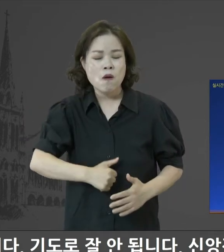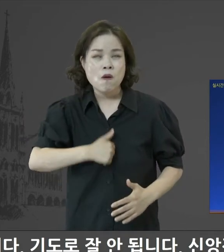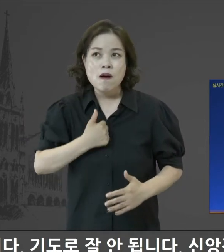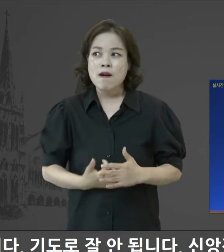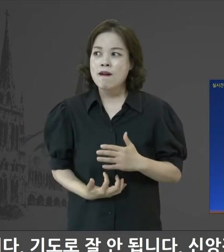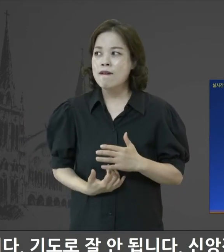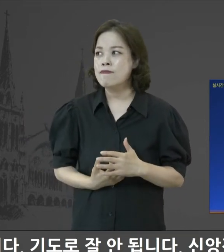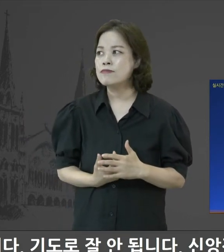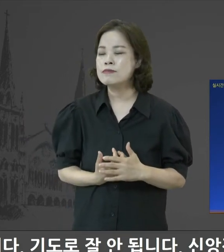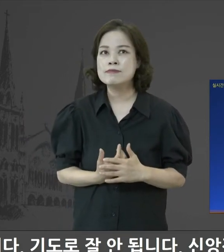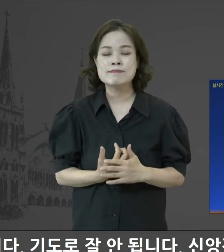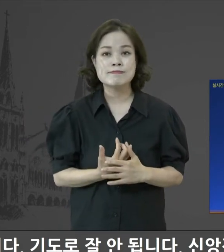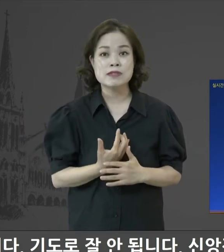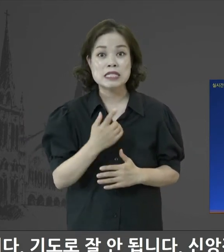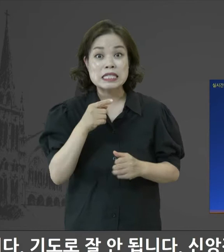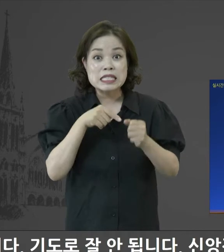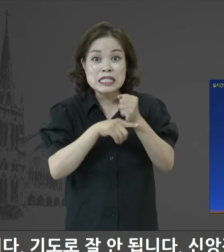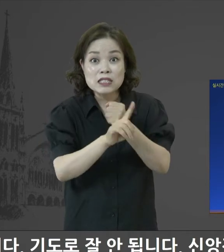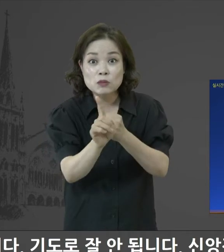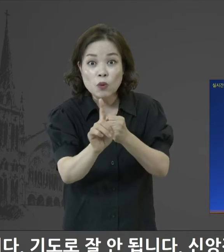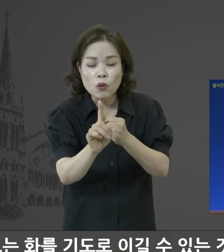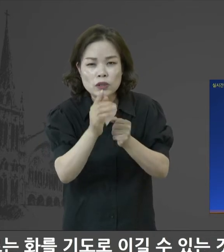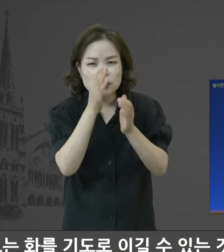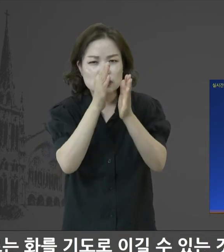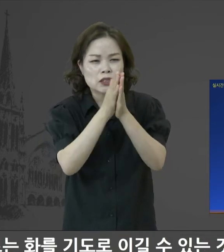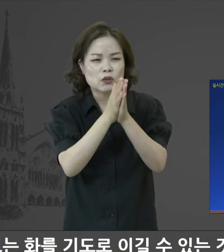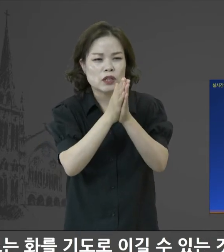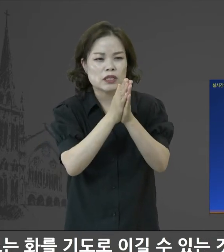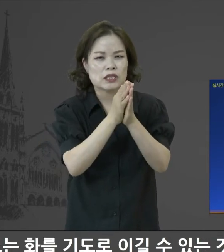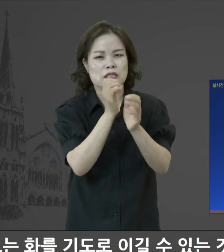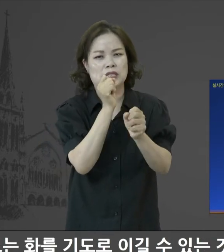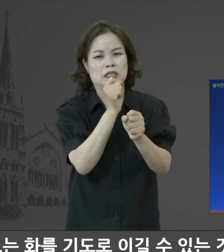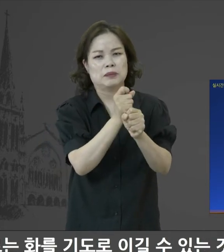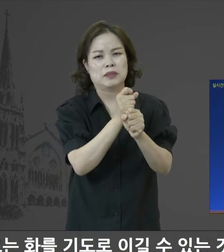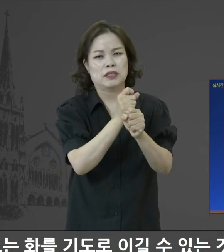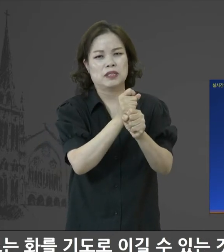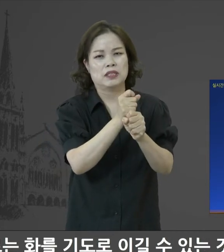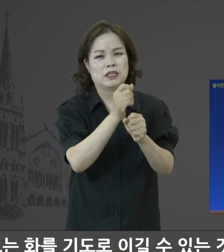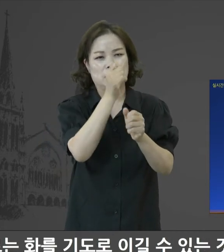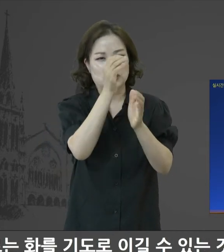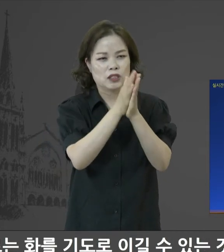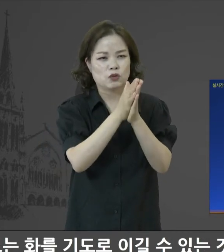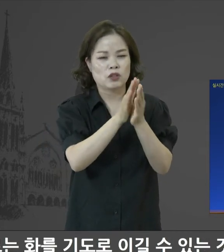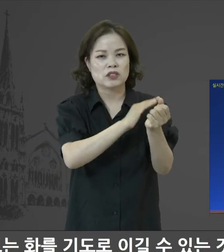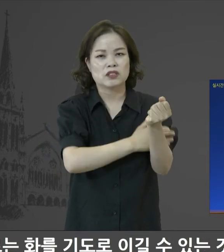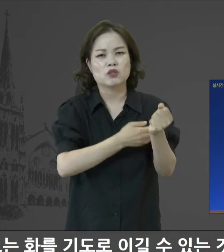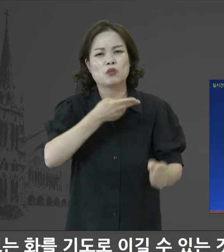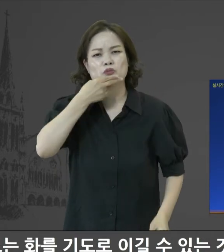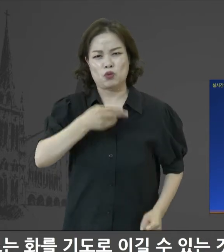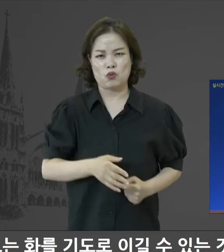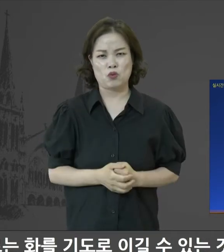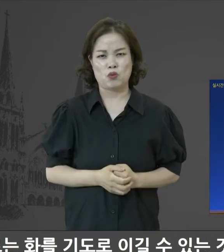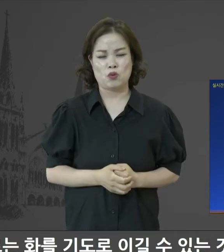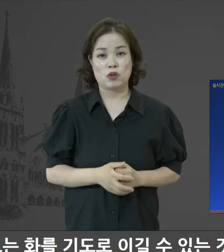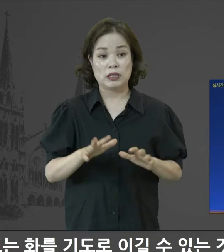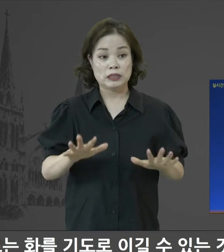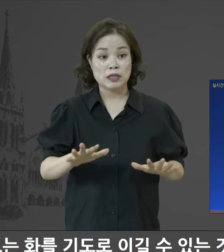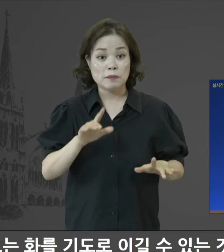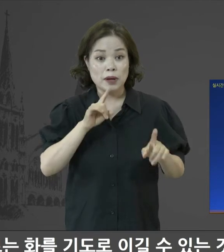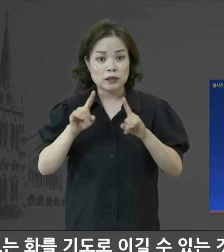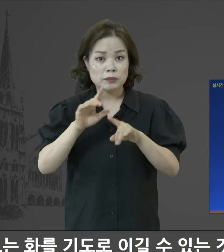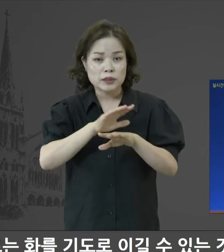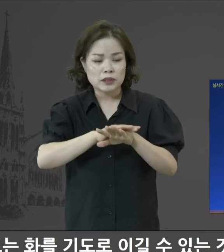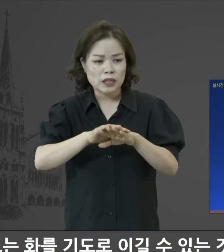치밀어 오른다는 뜻은요, 이 기도가 이미 작동을 하지 않는다는 뜻입니다. 그래서 이때는 사실 말씀도